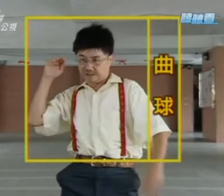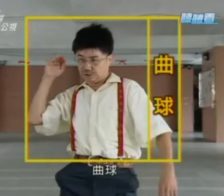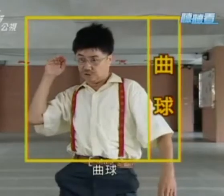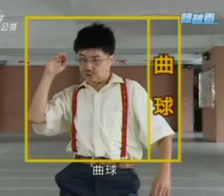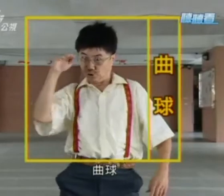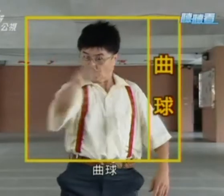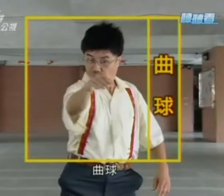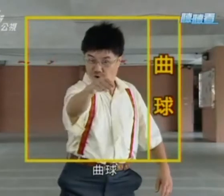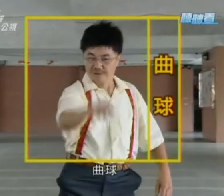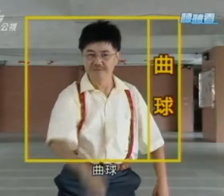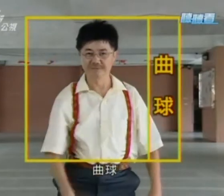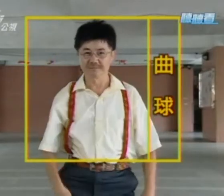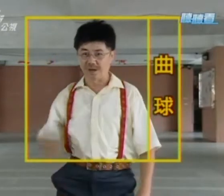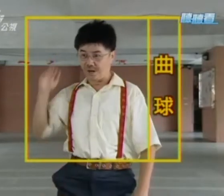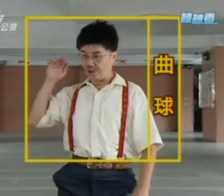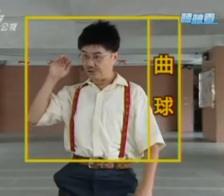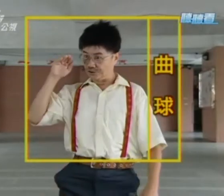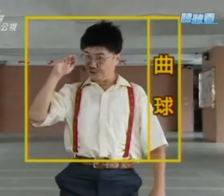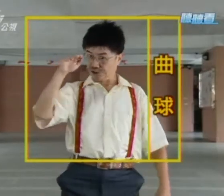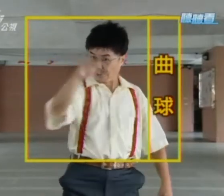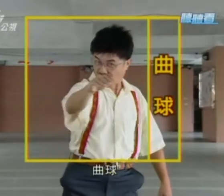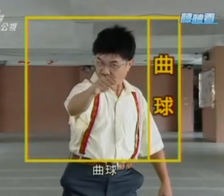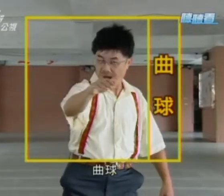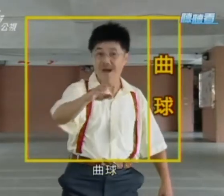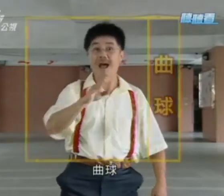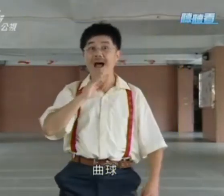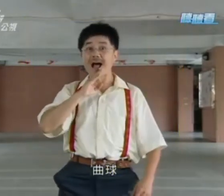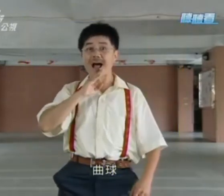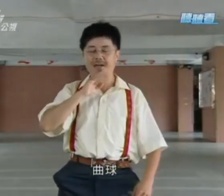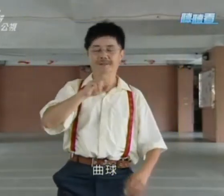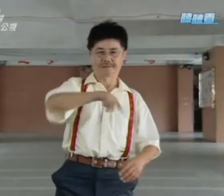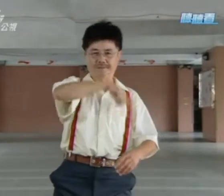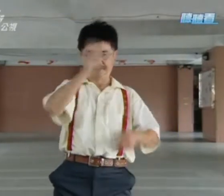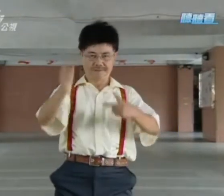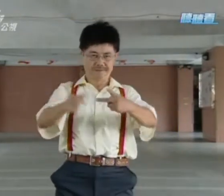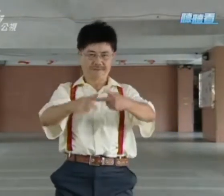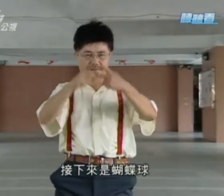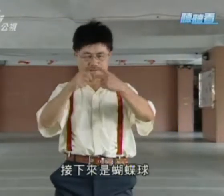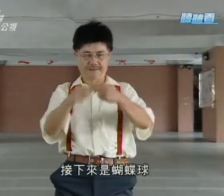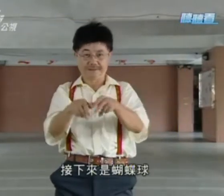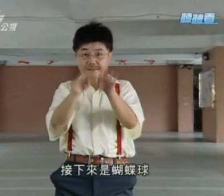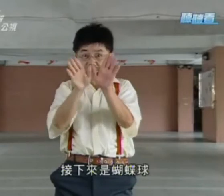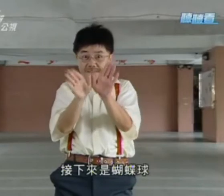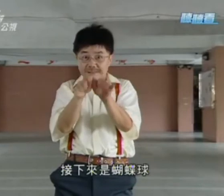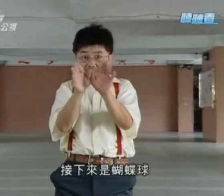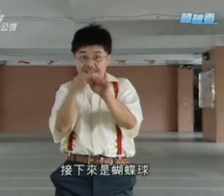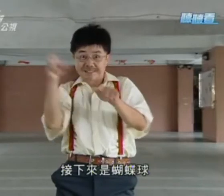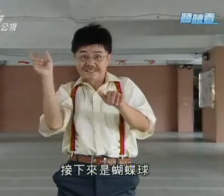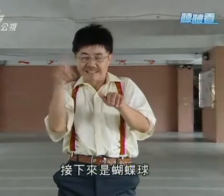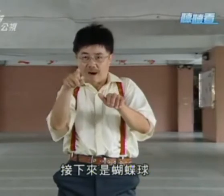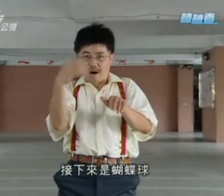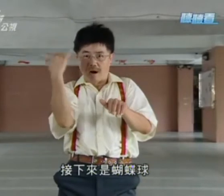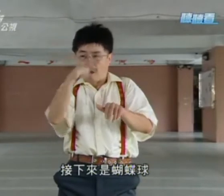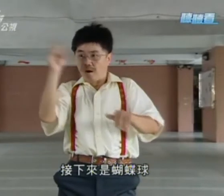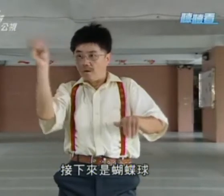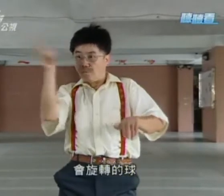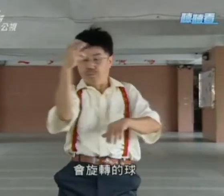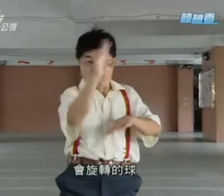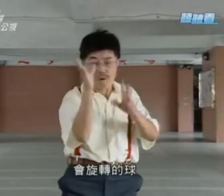虚球，虚球。接下来是蝴蝶球，会旋转